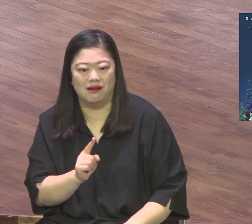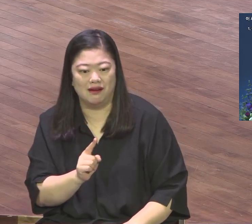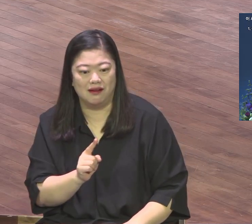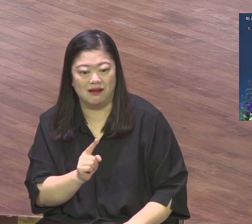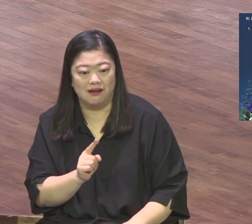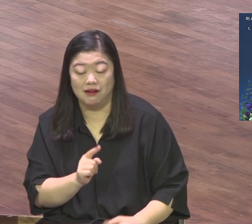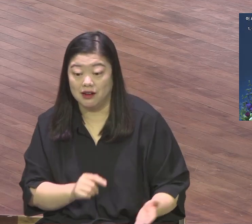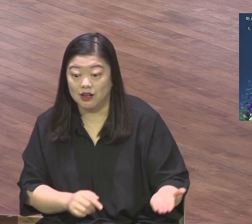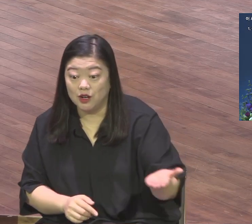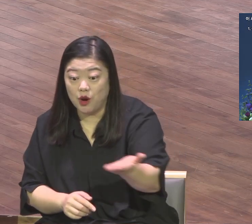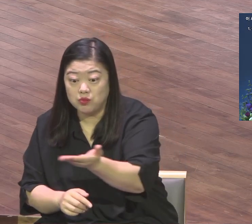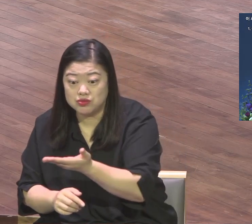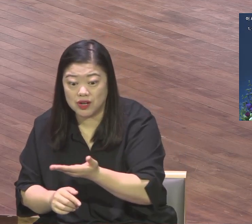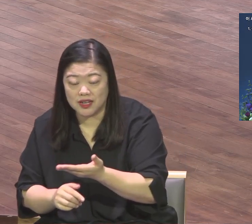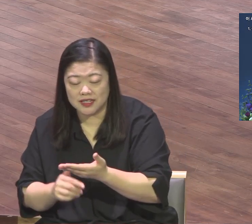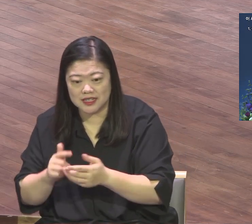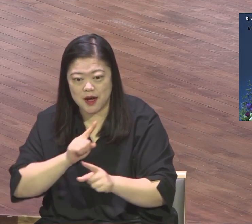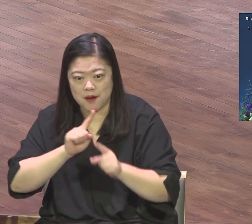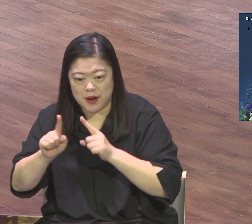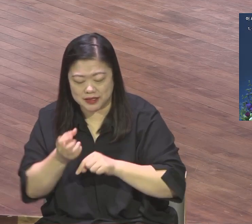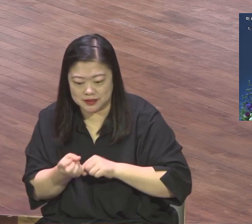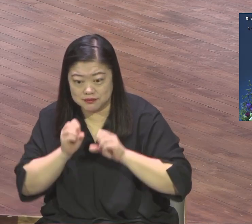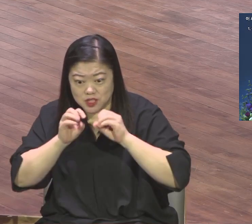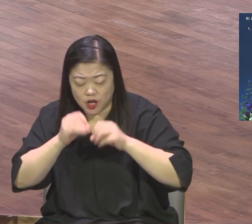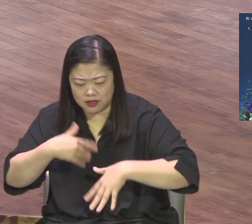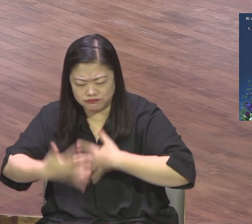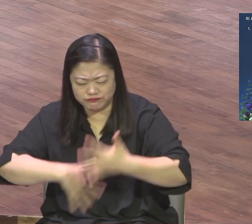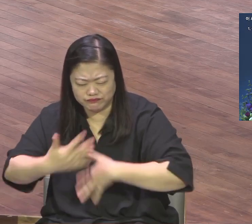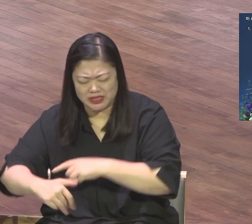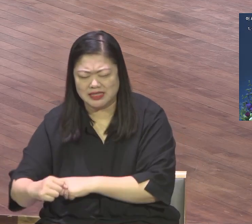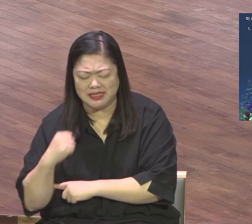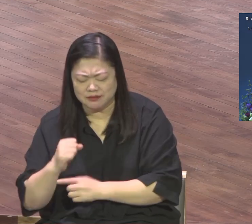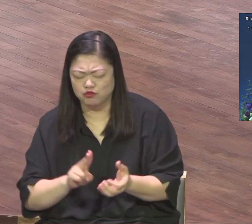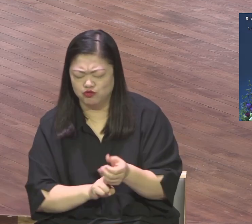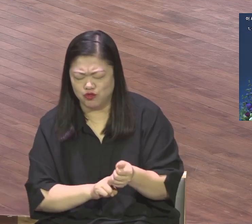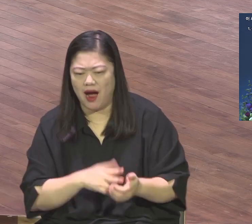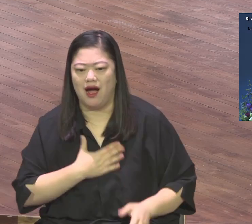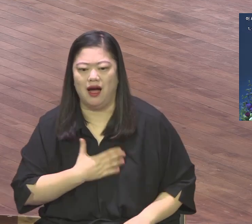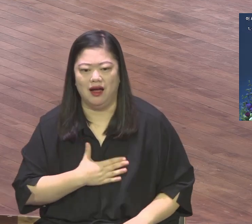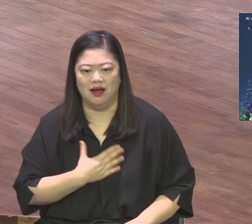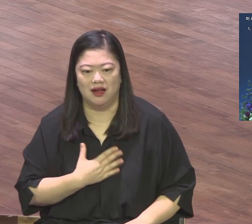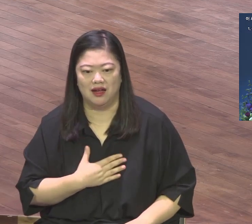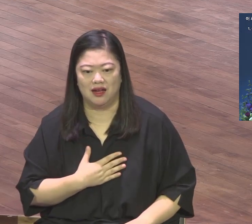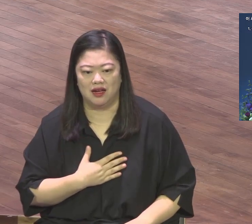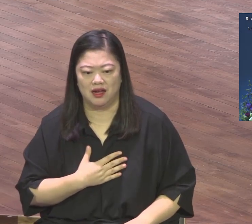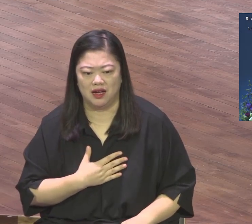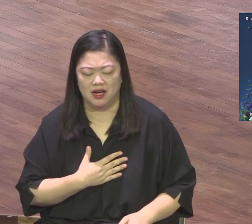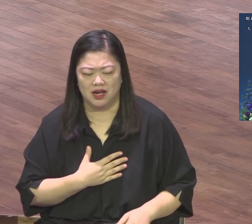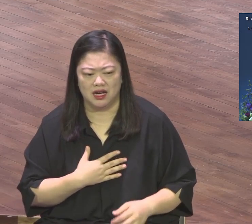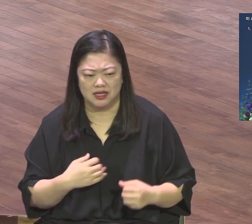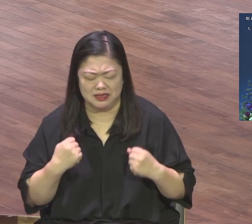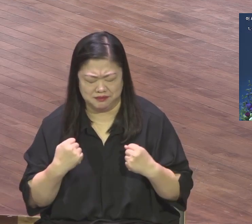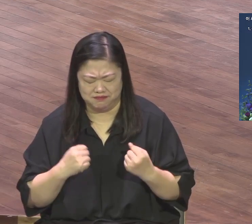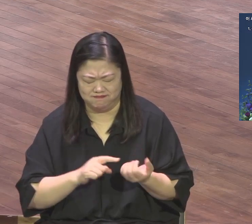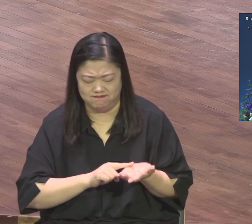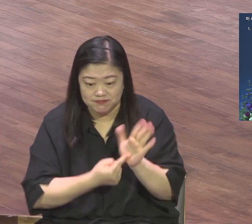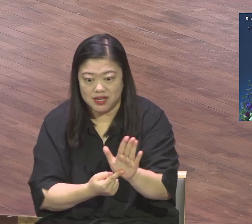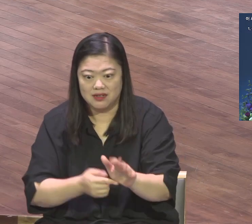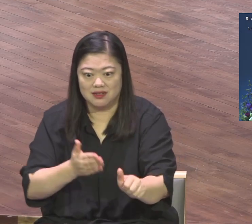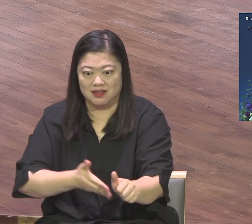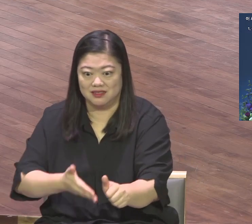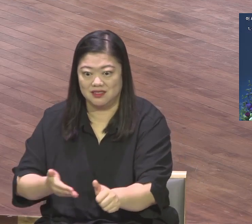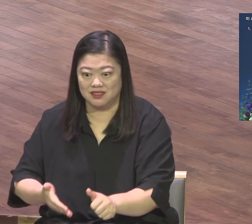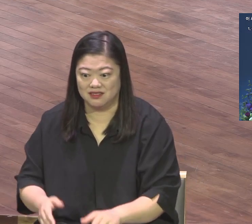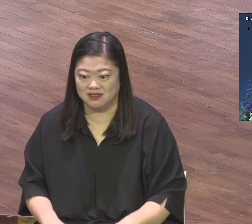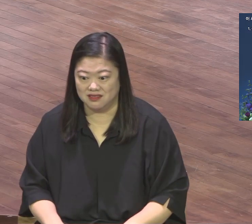영적 역량이 잠재되어 있다고 믿습니다. 자, 현장에는 여러분이 들은 이 말씀을